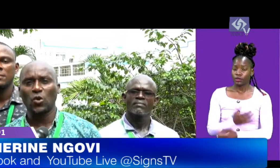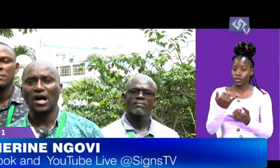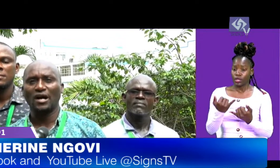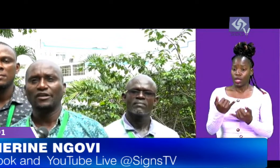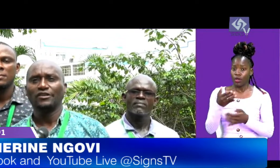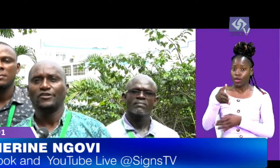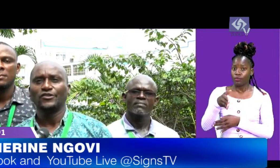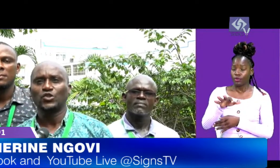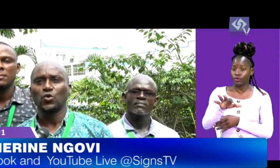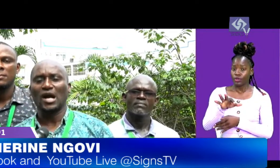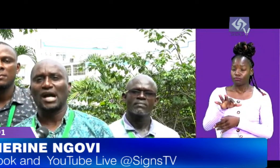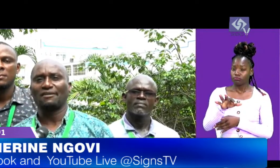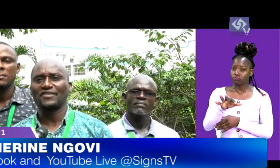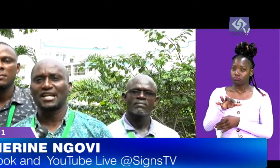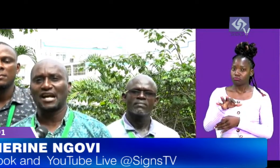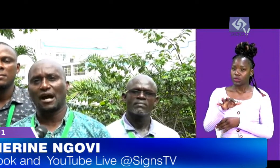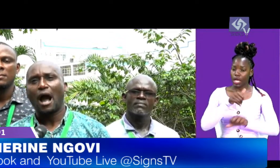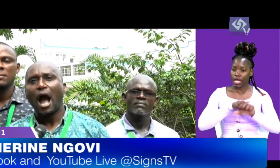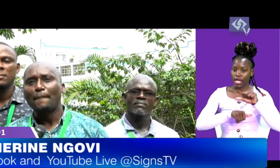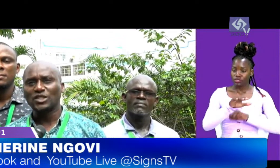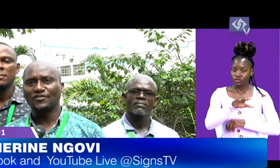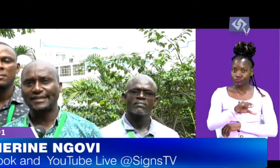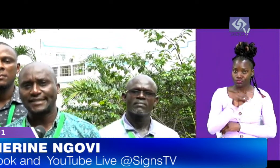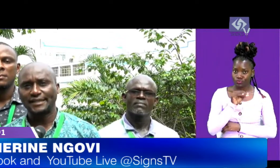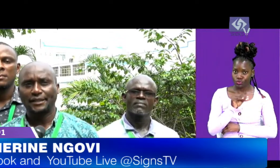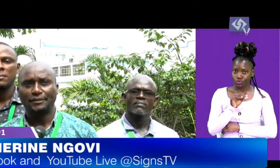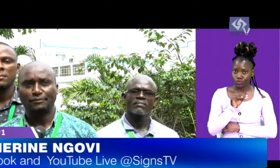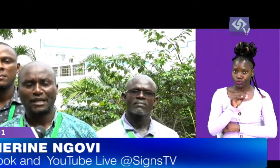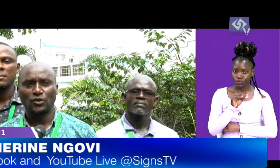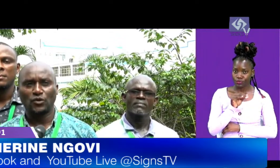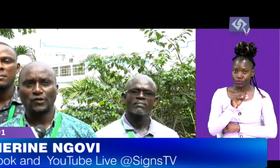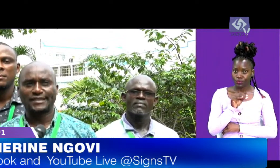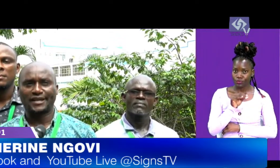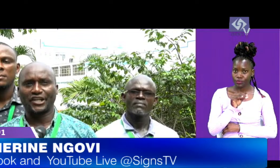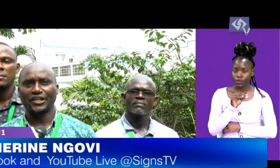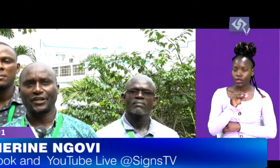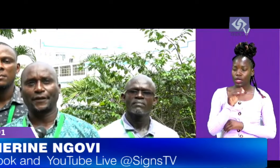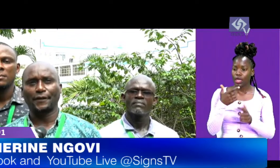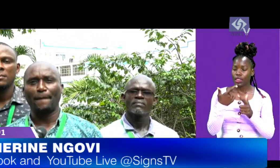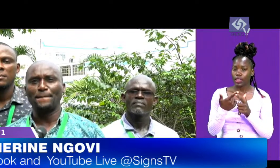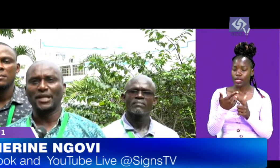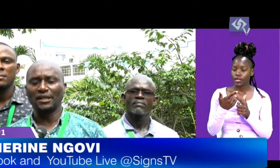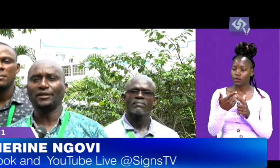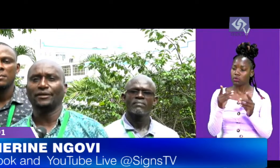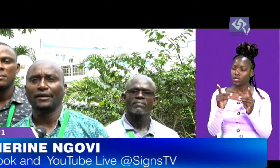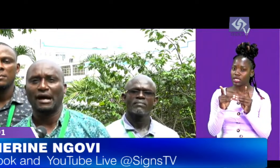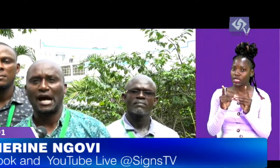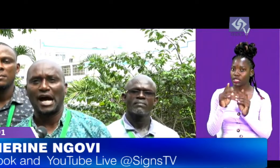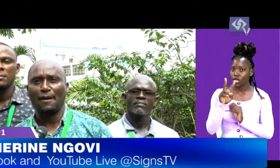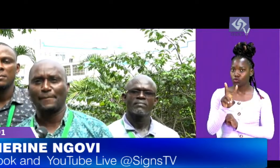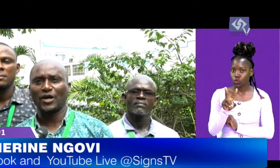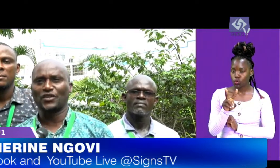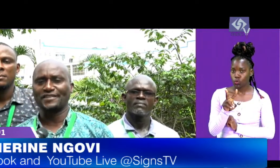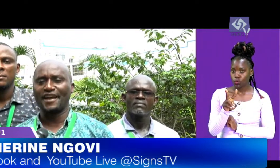hatua, tukafika Boss Freight mnamo tarehe 2 ambayo ni